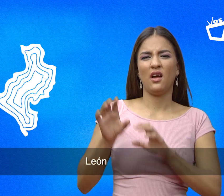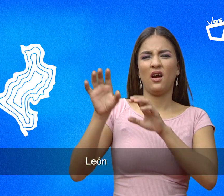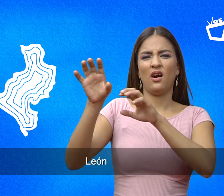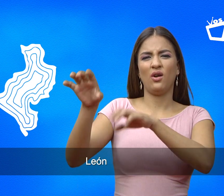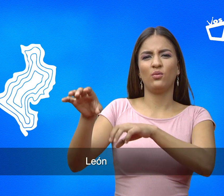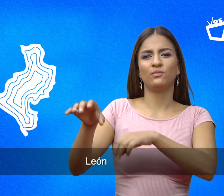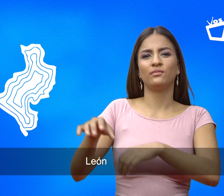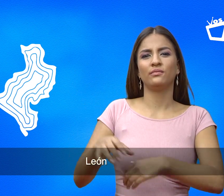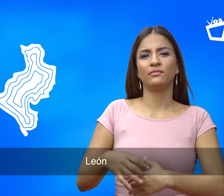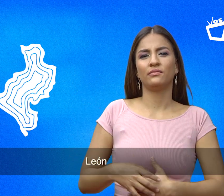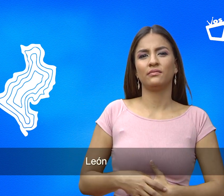leon